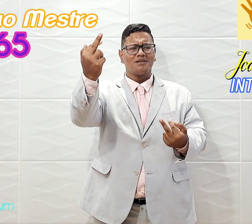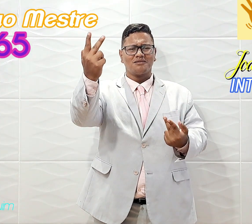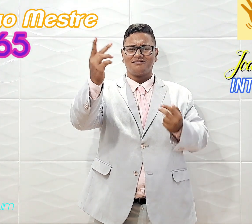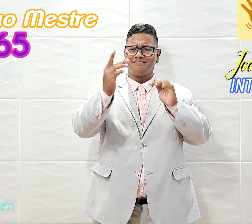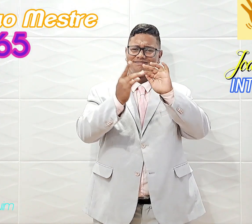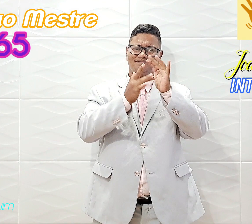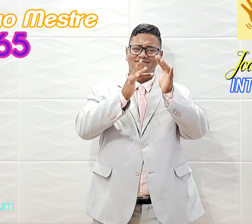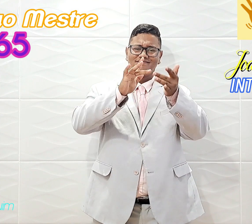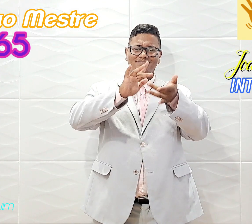em